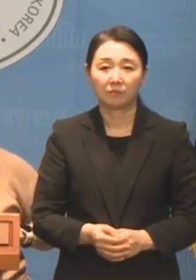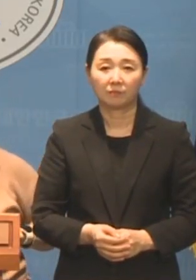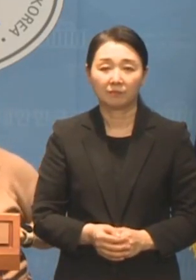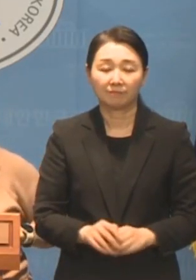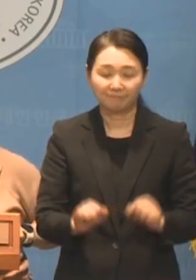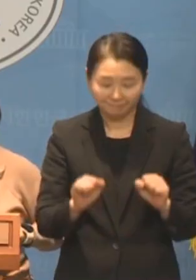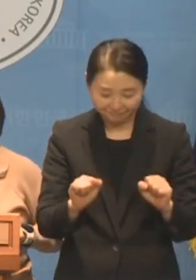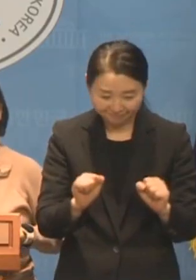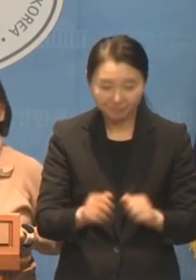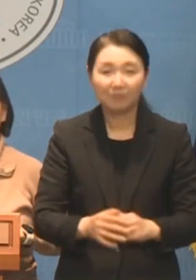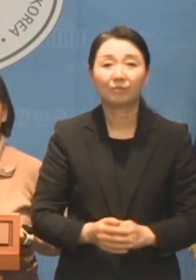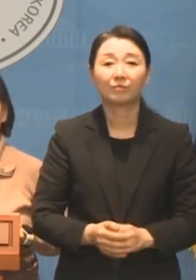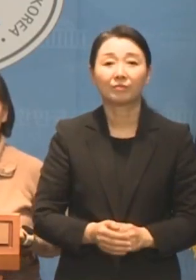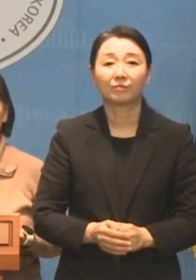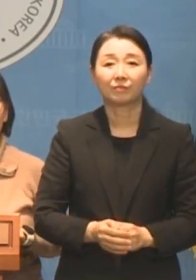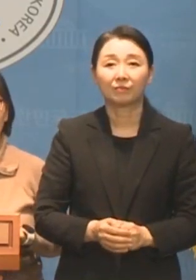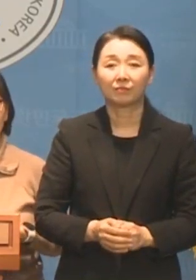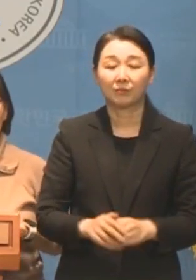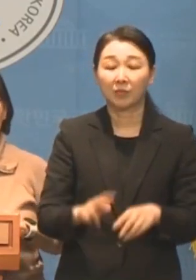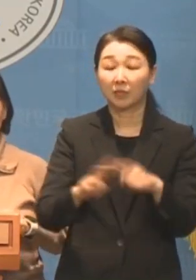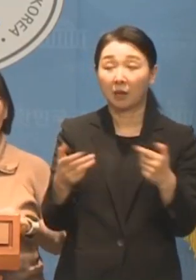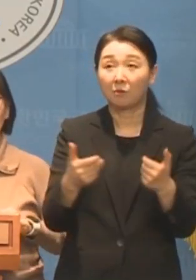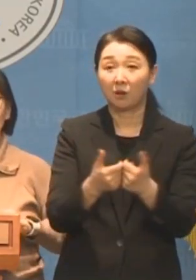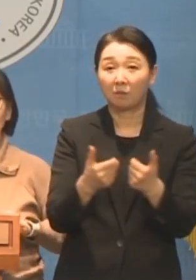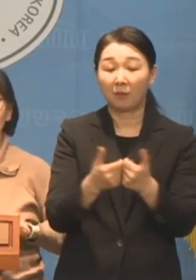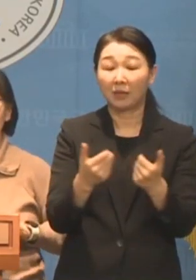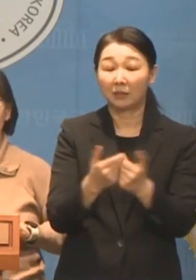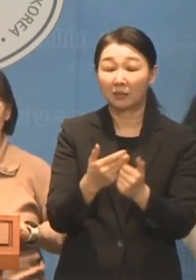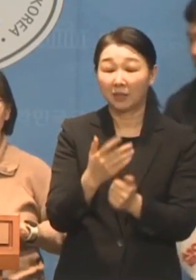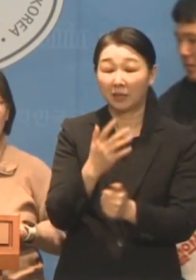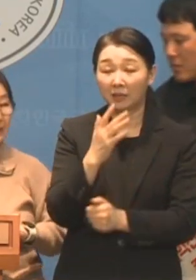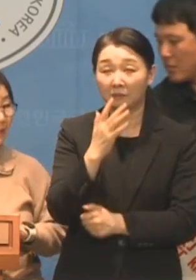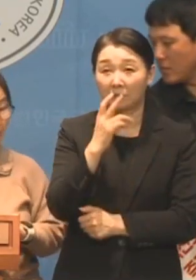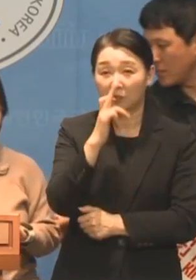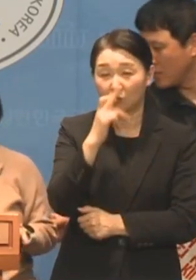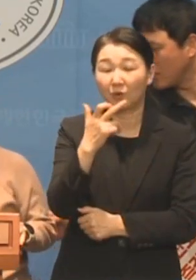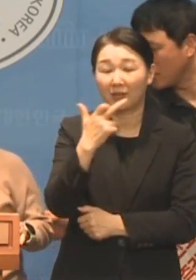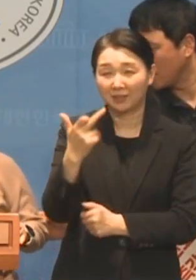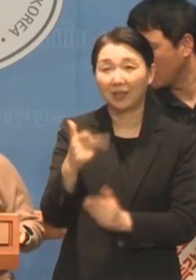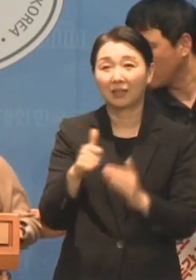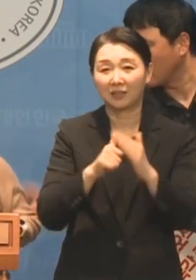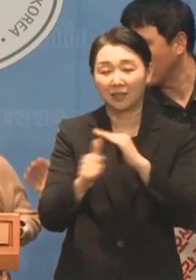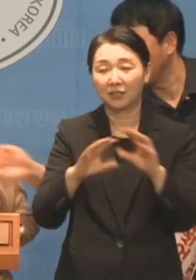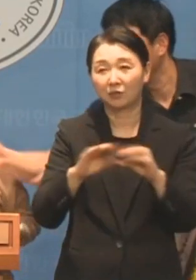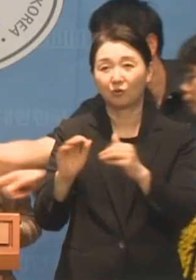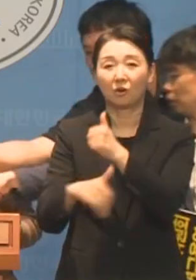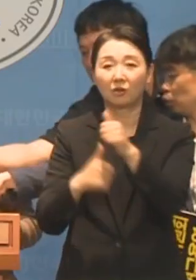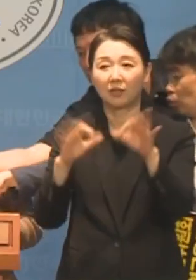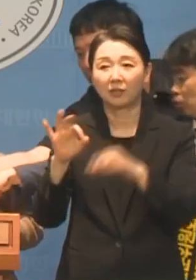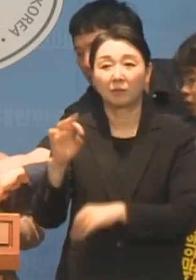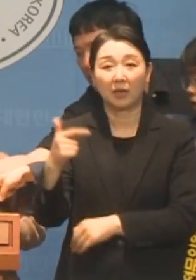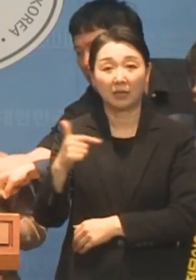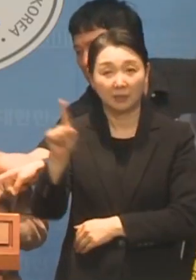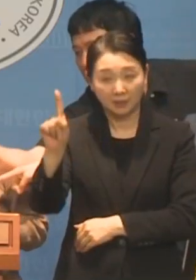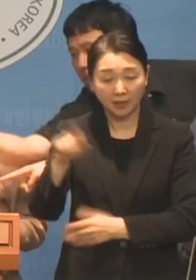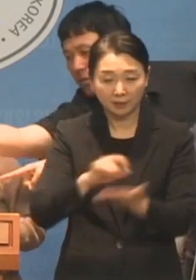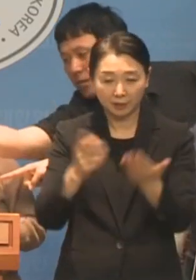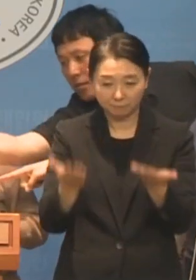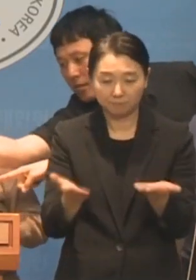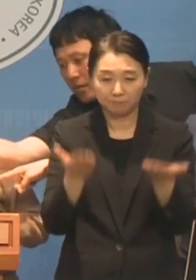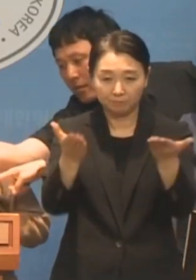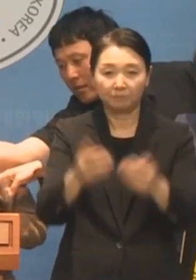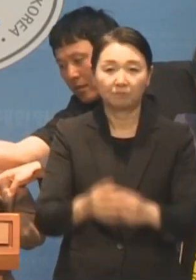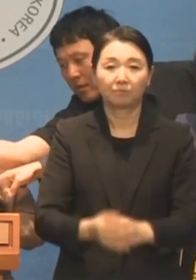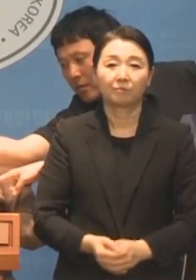네, 안녕하세요. 케이블카 반대 설악권 주민대책위 김안나입니다. 기자회견문